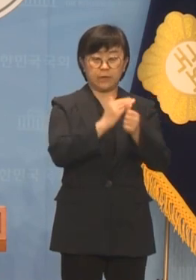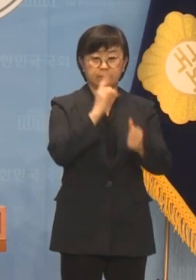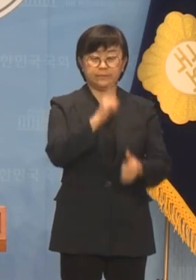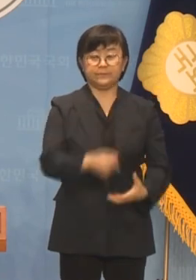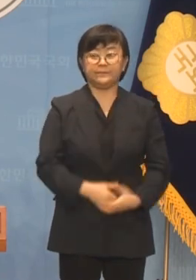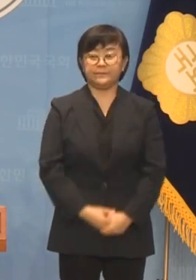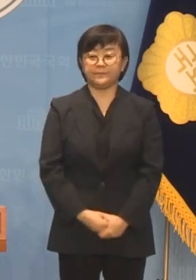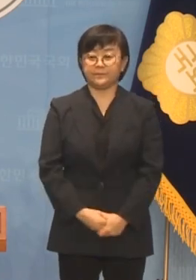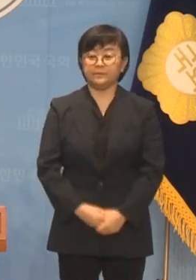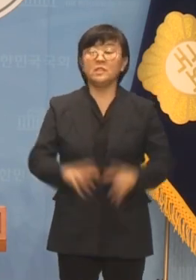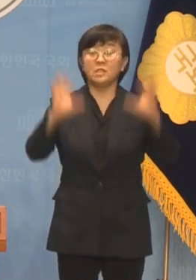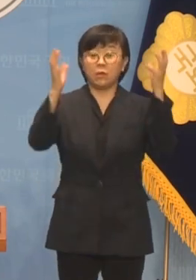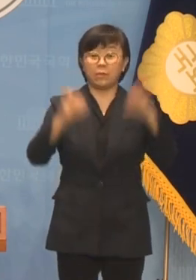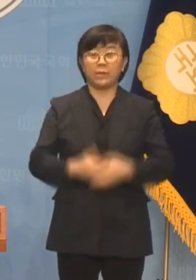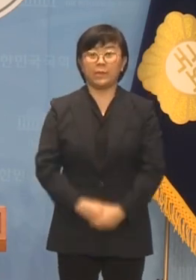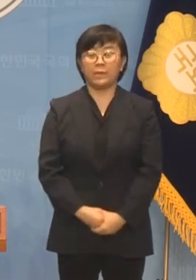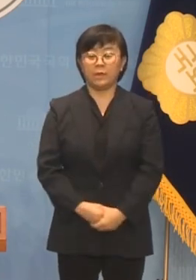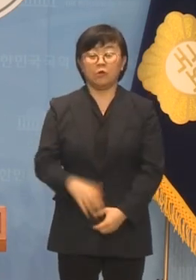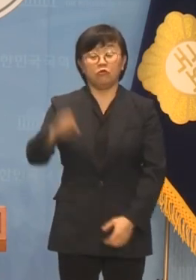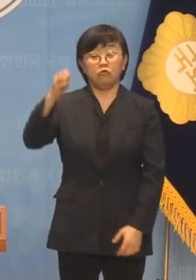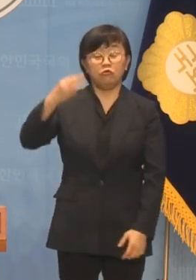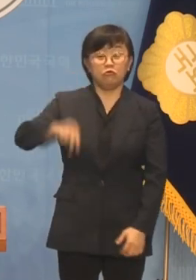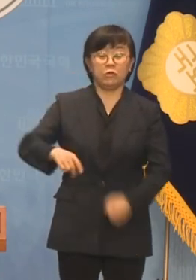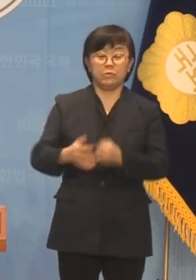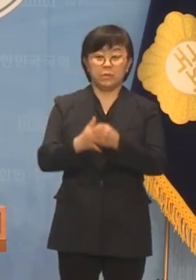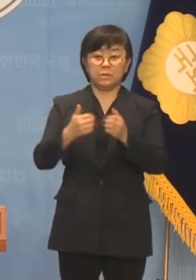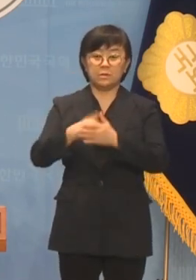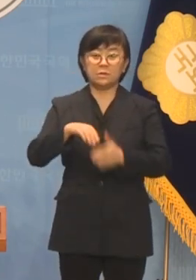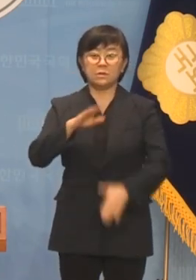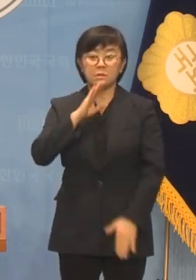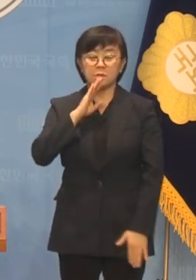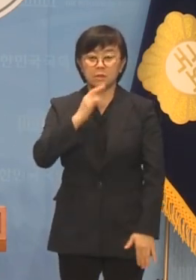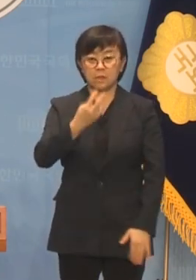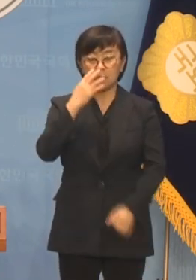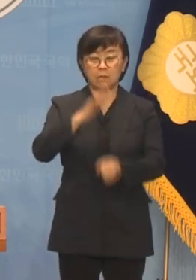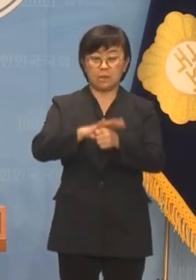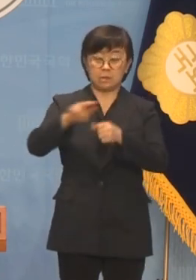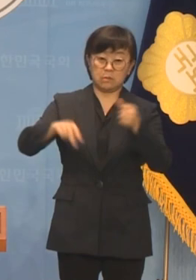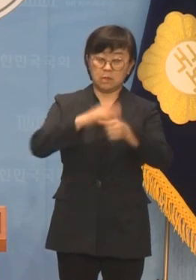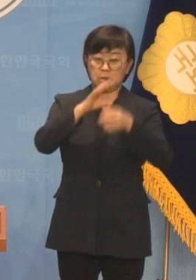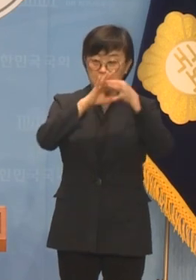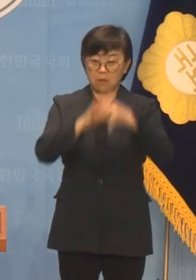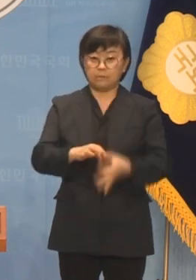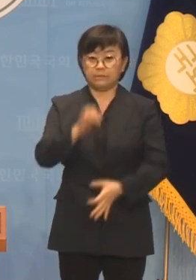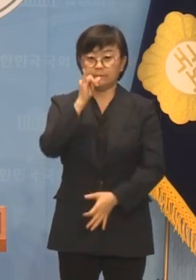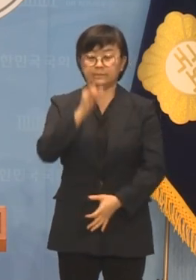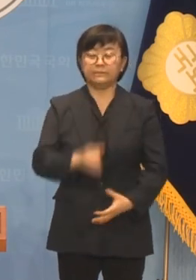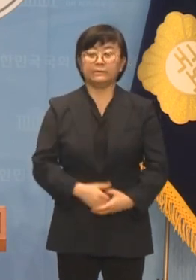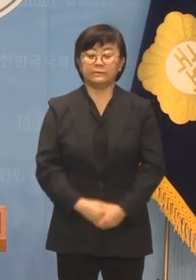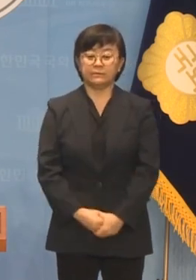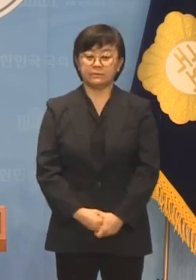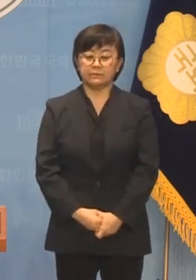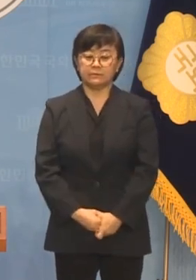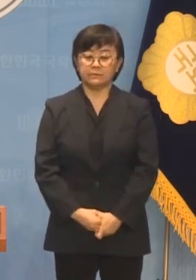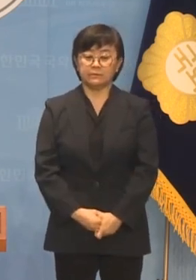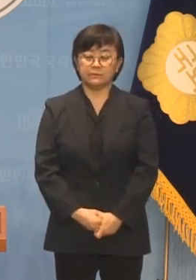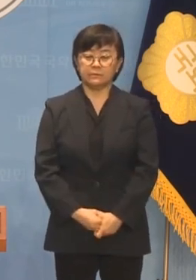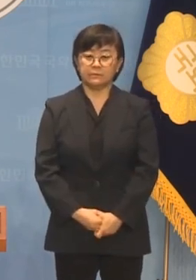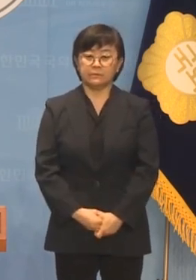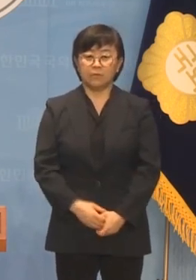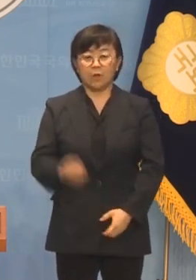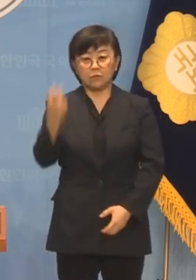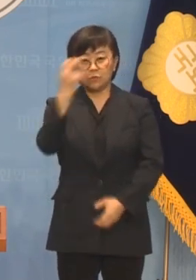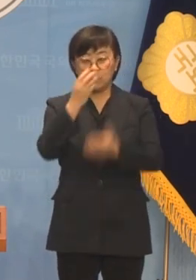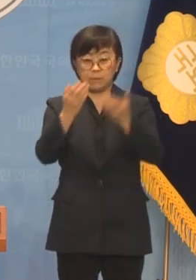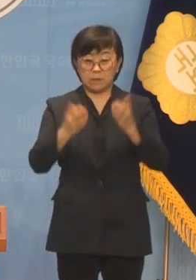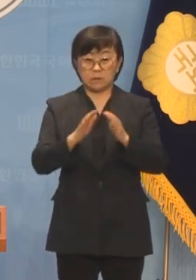의결했습니다. 유일임 위원장의 적반하장이 끝을 모르고 계속되고 있습니다. 수사받아야